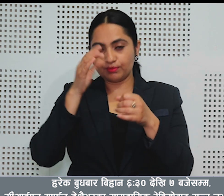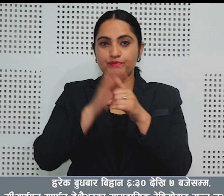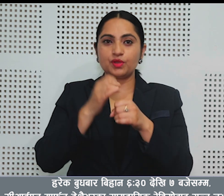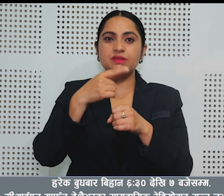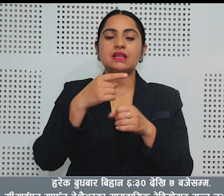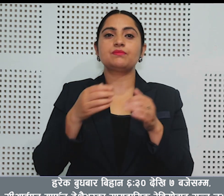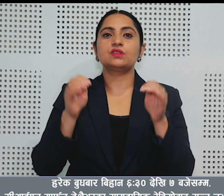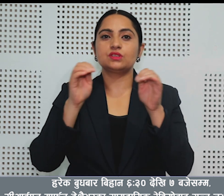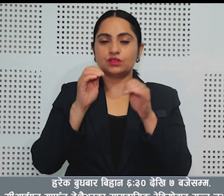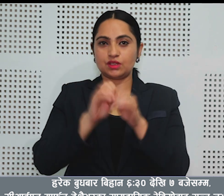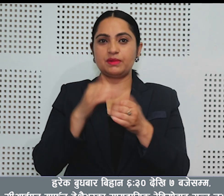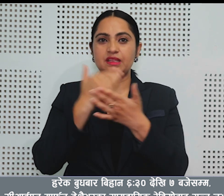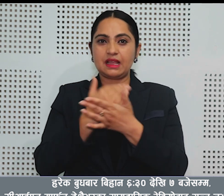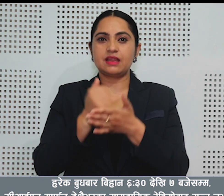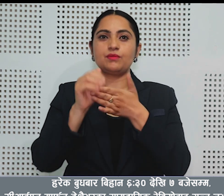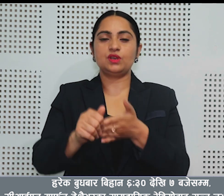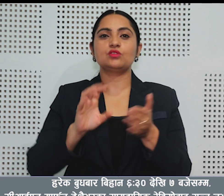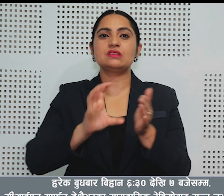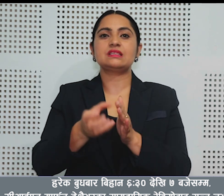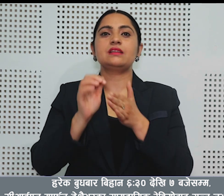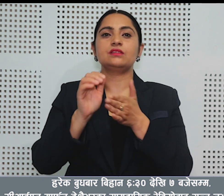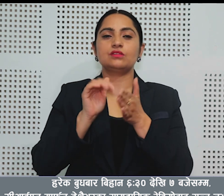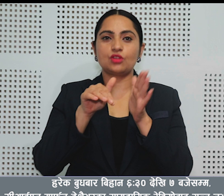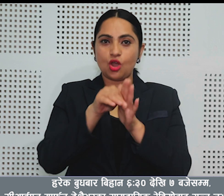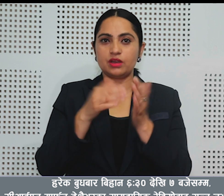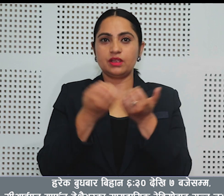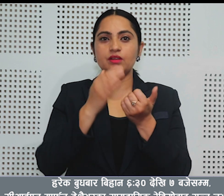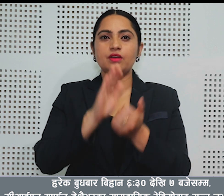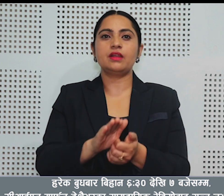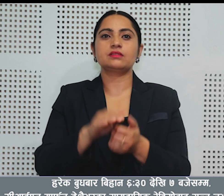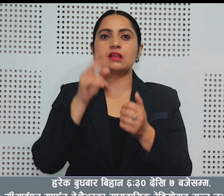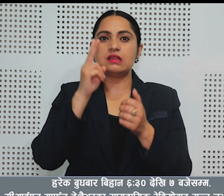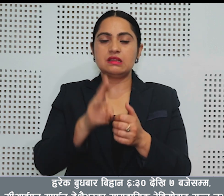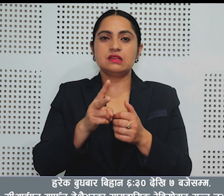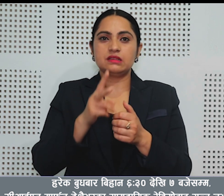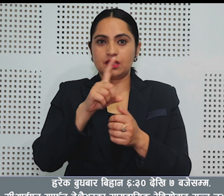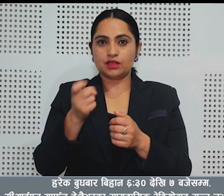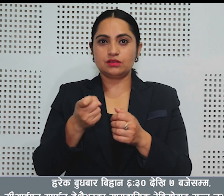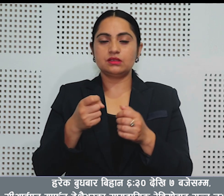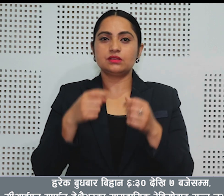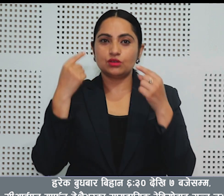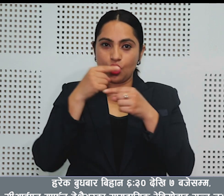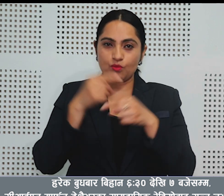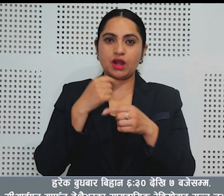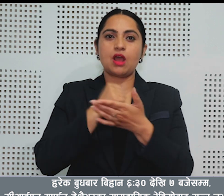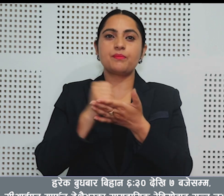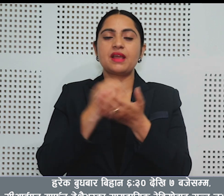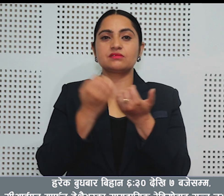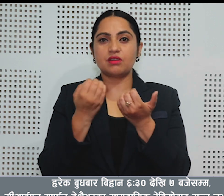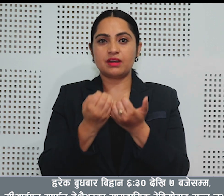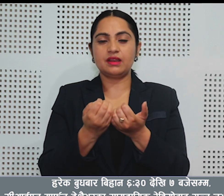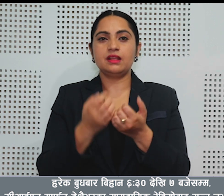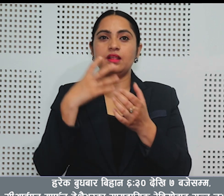कार्यक्रमको सञ्चालनको नेतृत्व स्थानीय तहले गरिरहेको छ। विपद प्रतिकारका लागि आपतकालीन नमुना अभ्यास